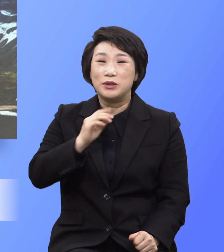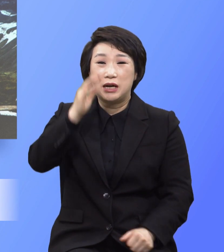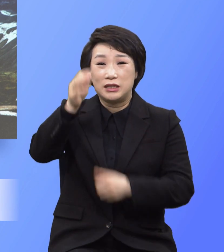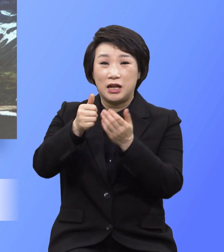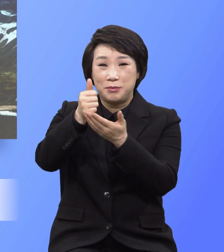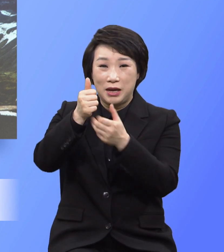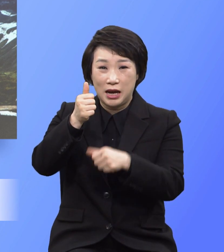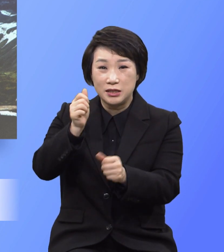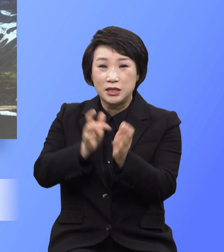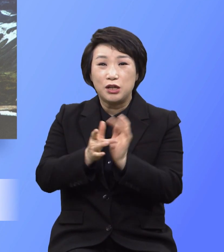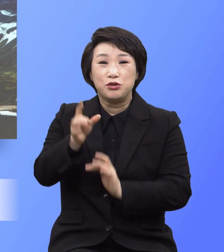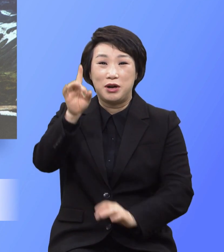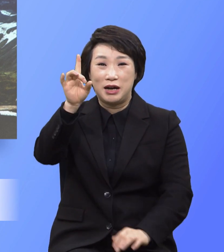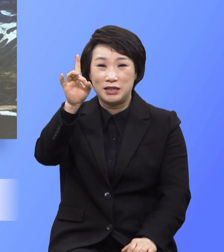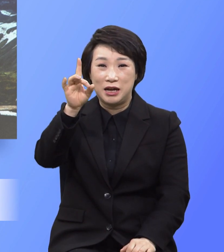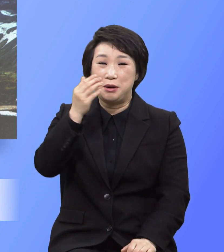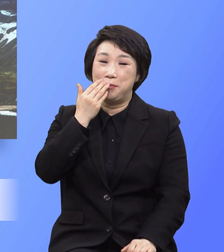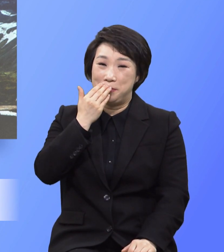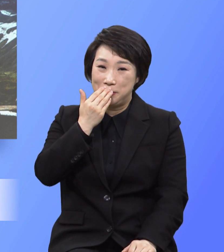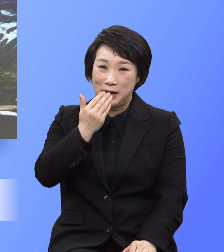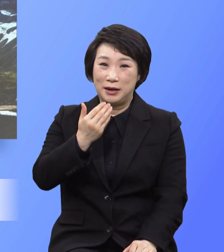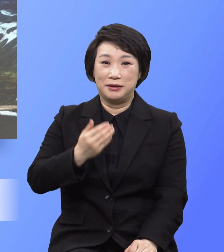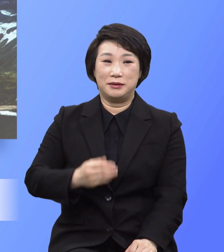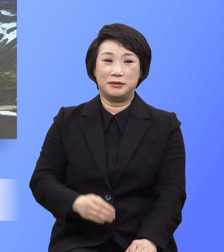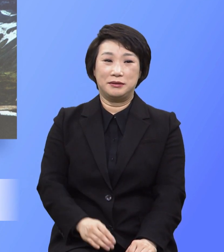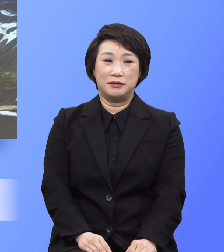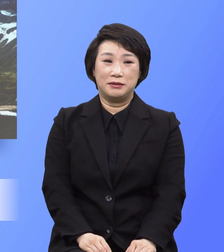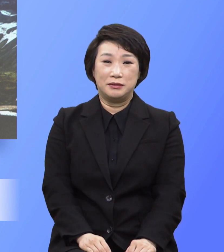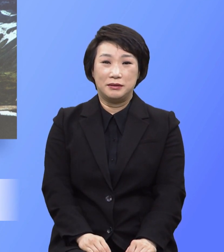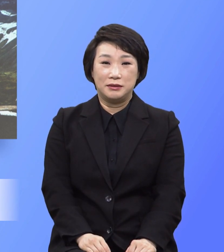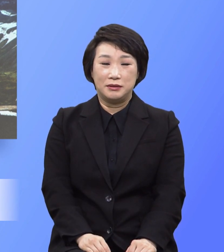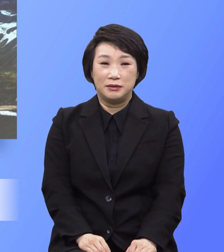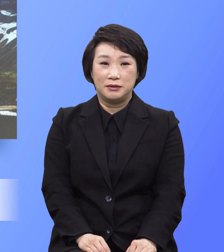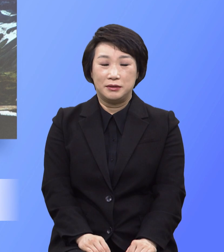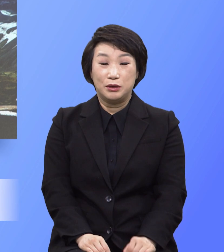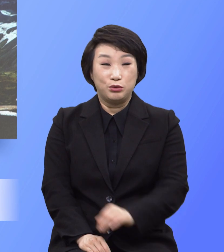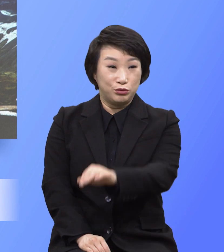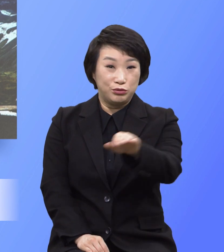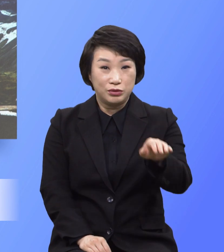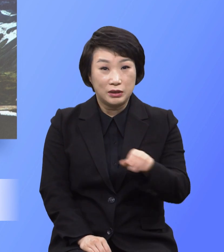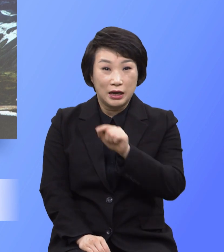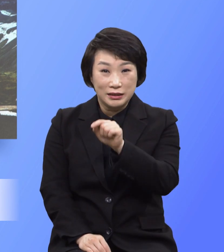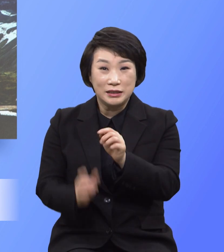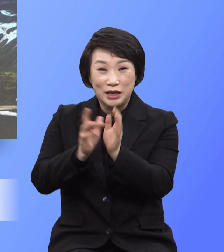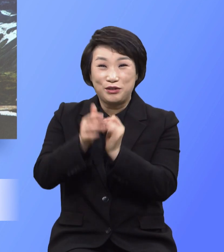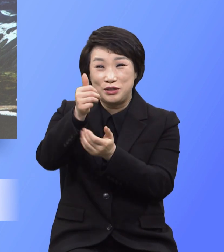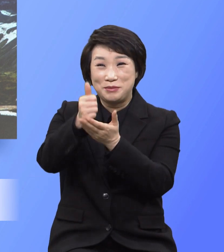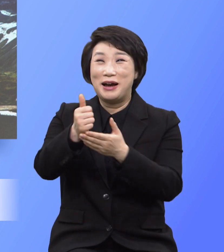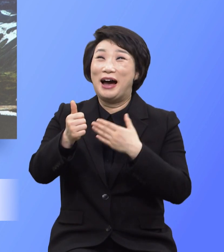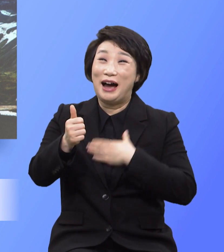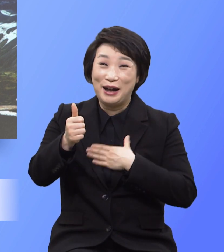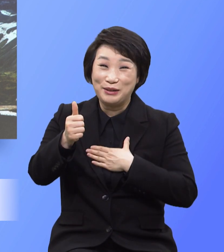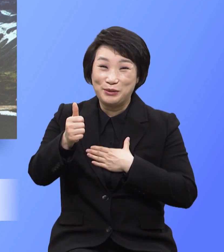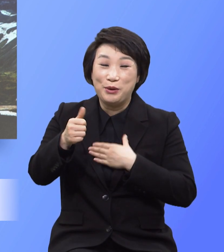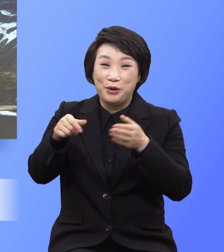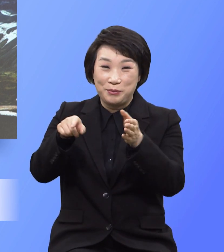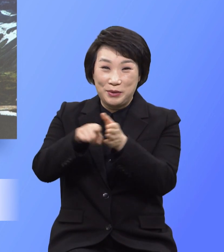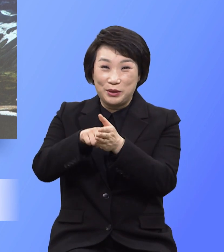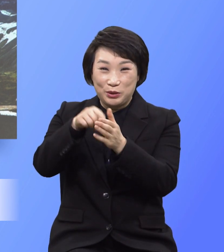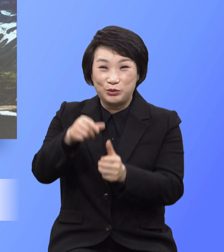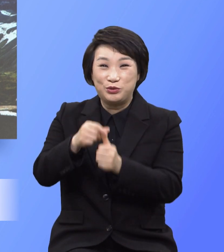아들 예수밖에 없다라고 할 때 우리가 그 예수를 발견하고